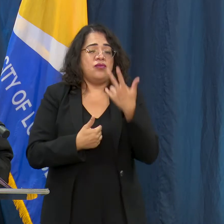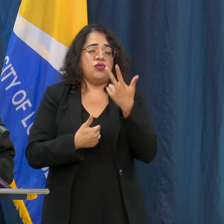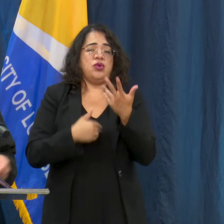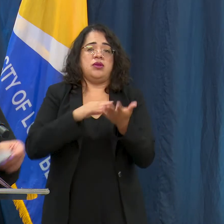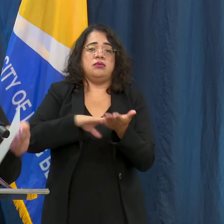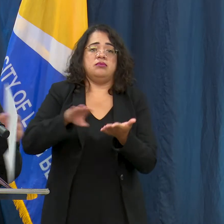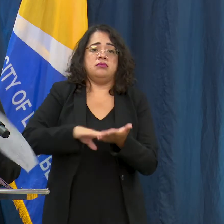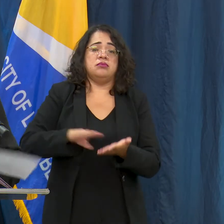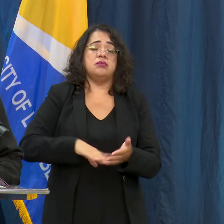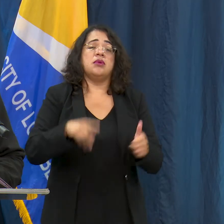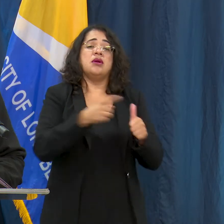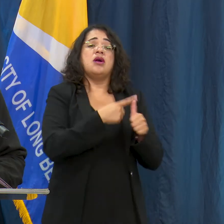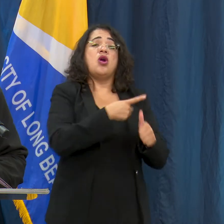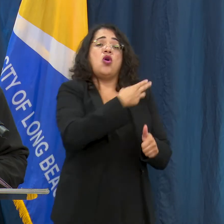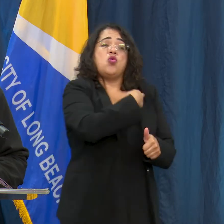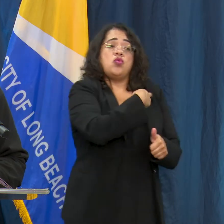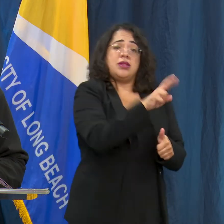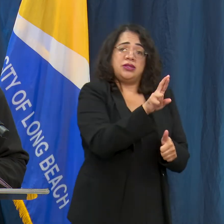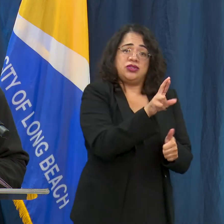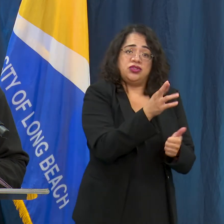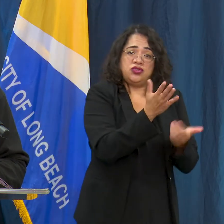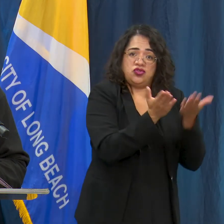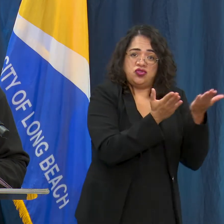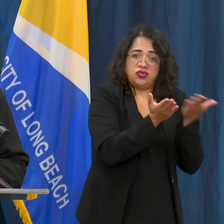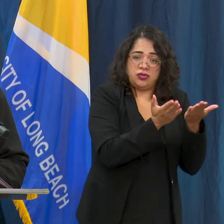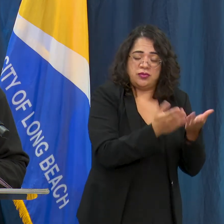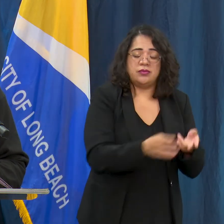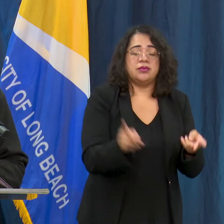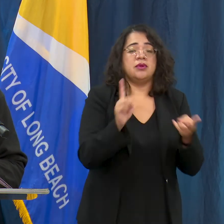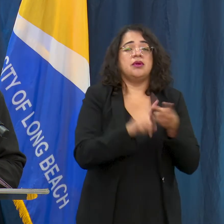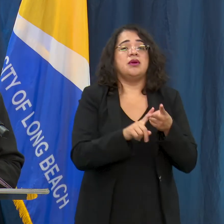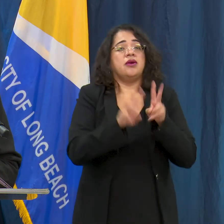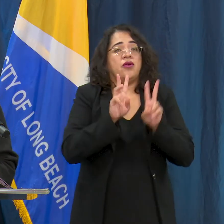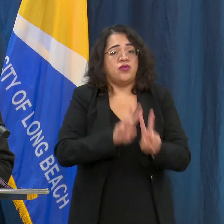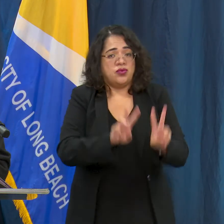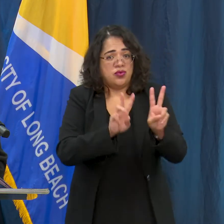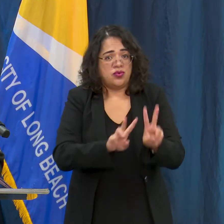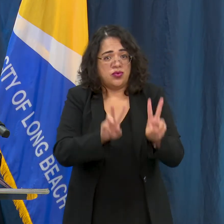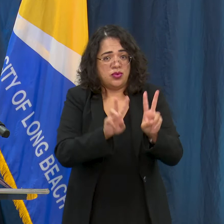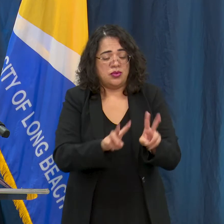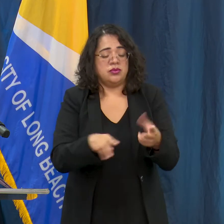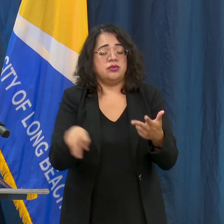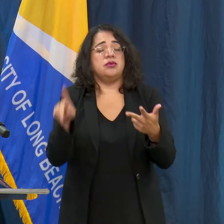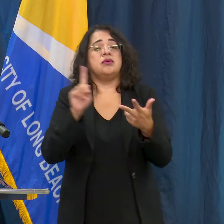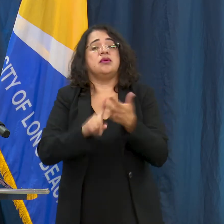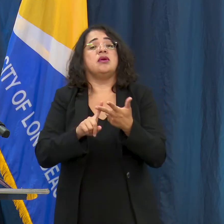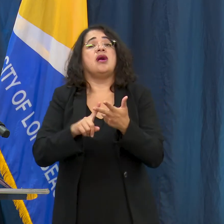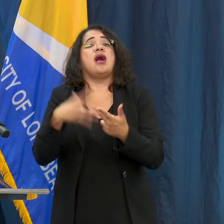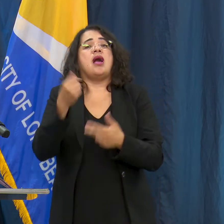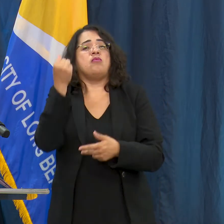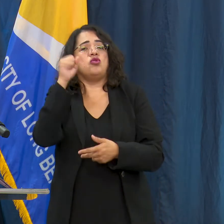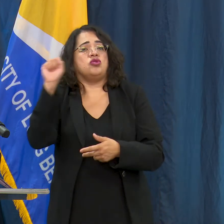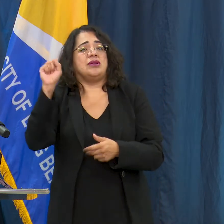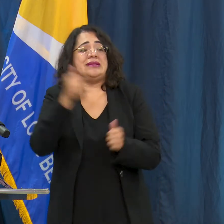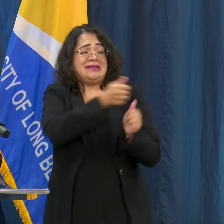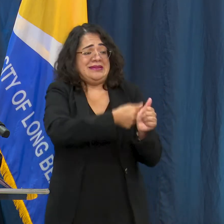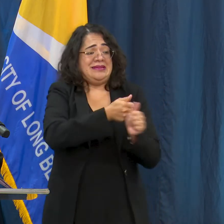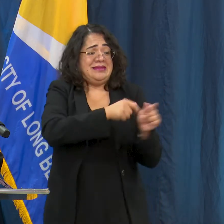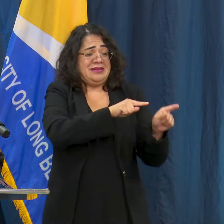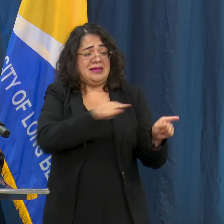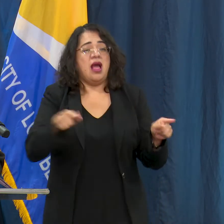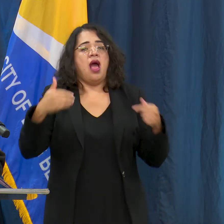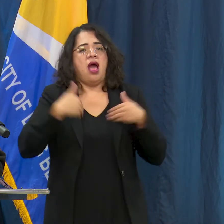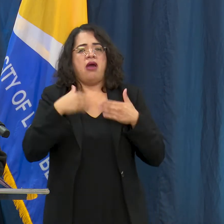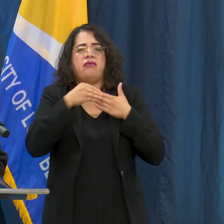que han pasado en las últimas semanas. Vamos a empezar con algunos de nuestros datos sobre que le compartimos con ustedes. Saben